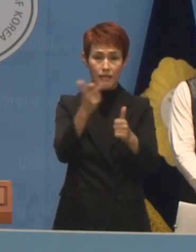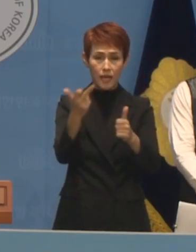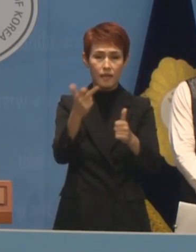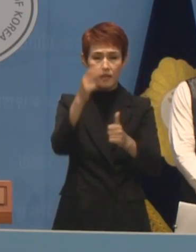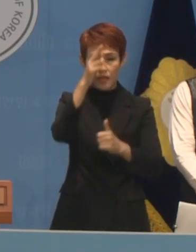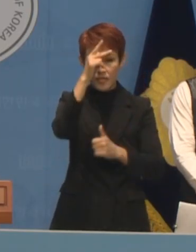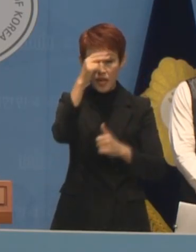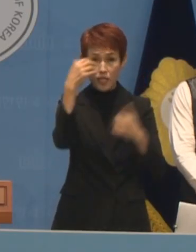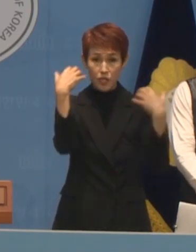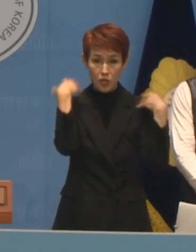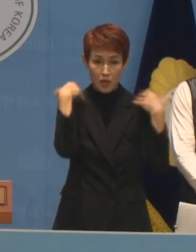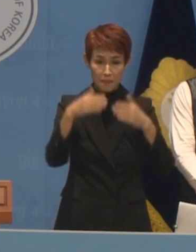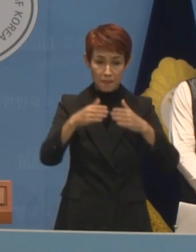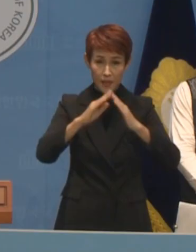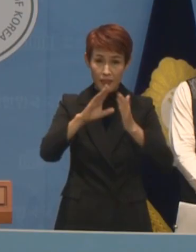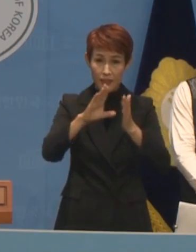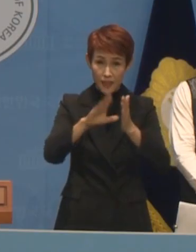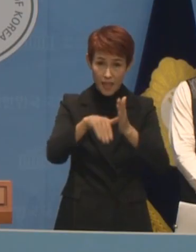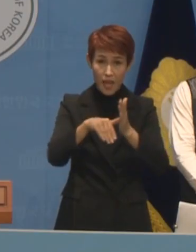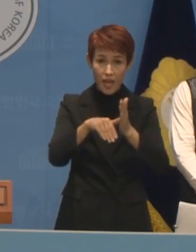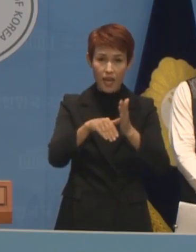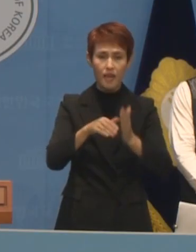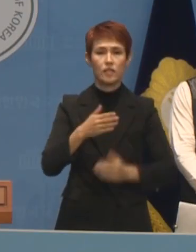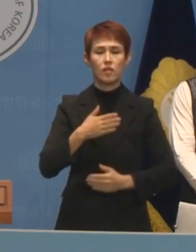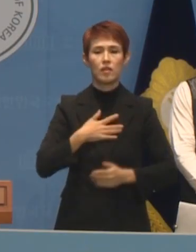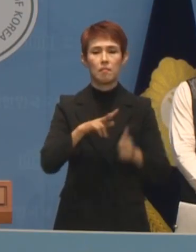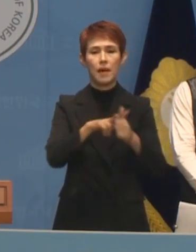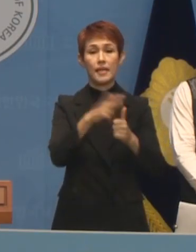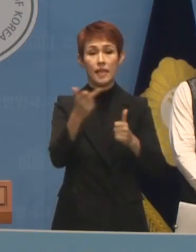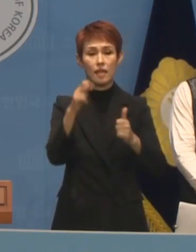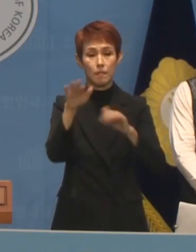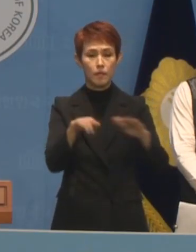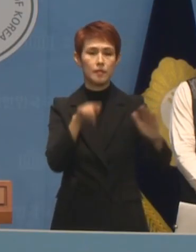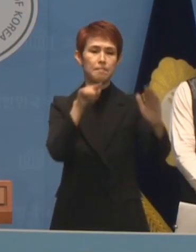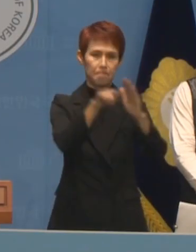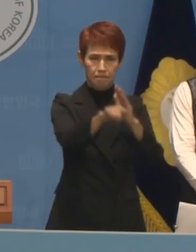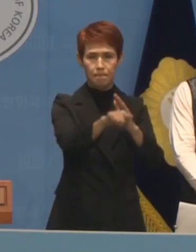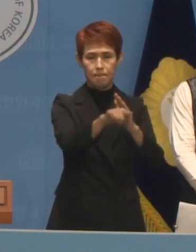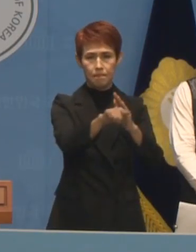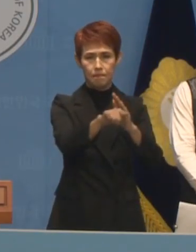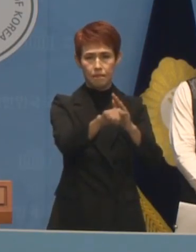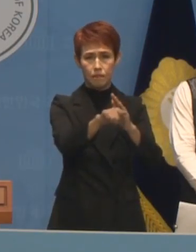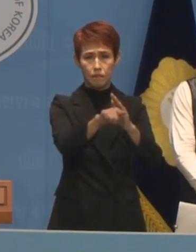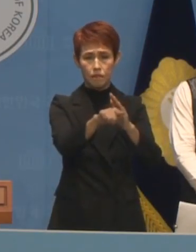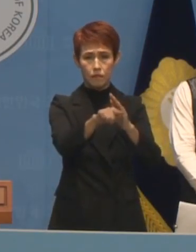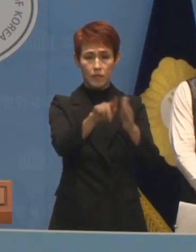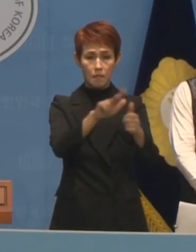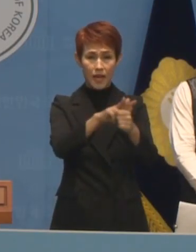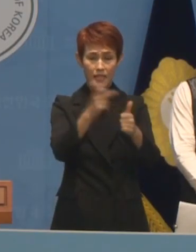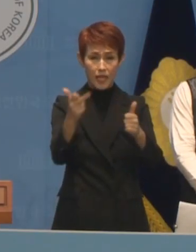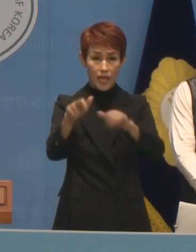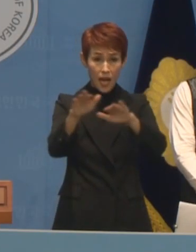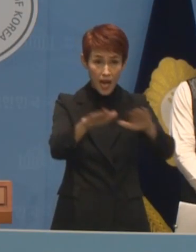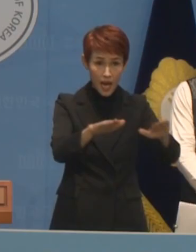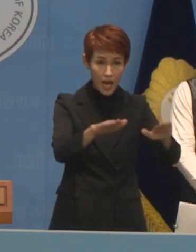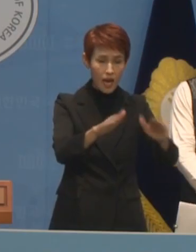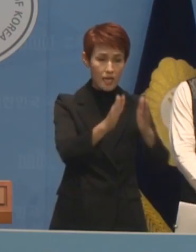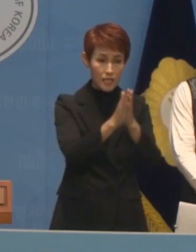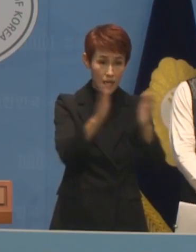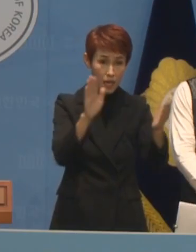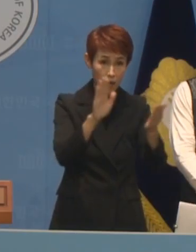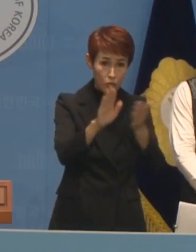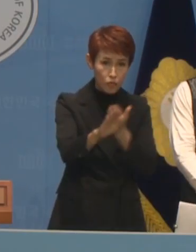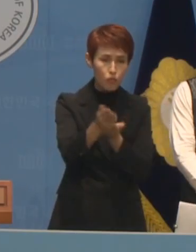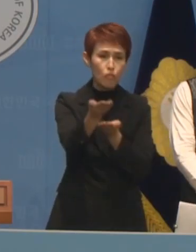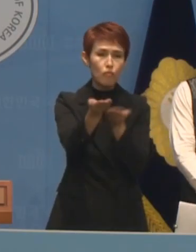마산지방해양수산청이 만들어지던 때 저는 직접 마산항을 방문하였습니다. 마산항은 개항한 이래